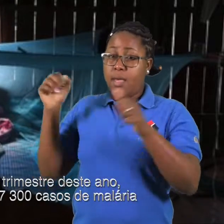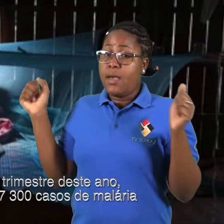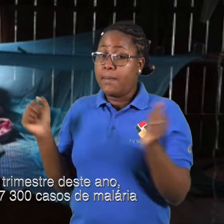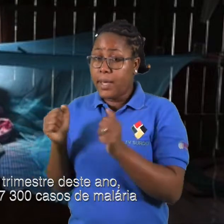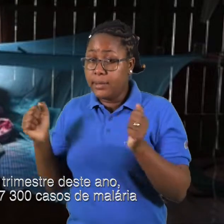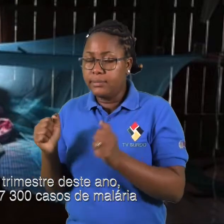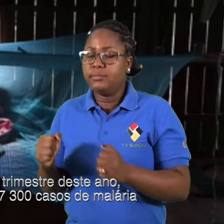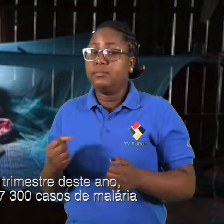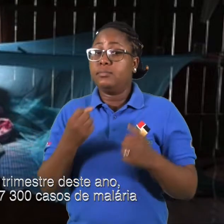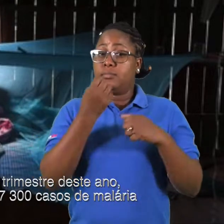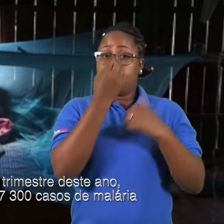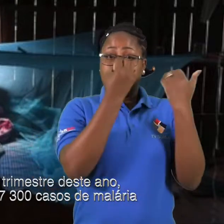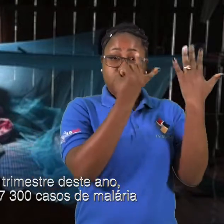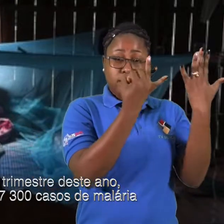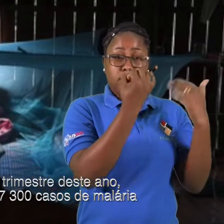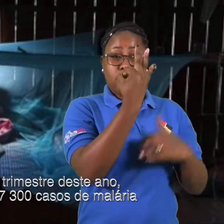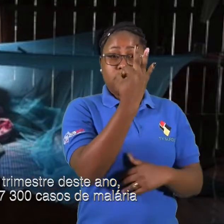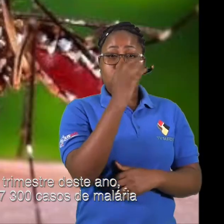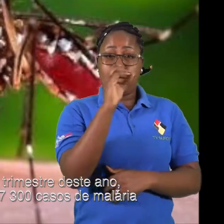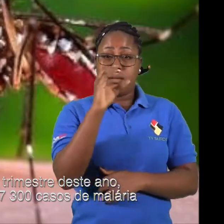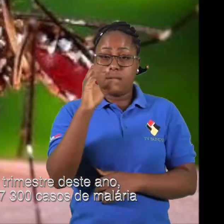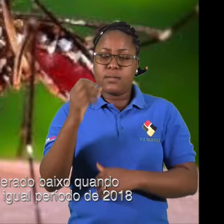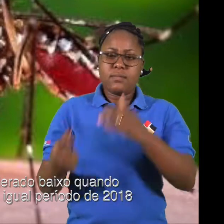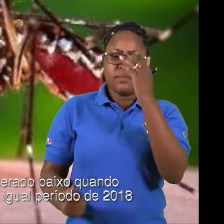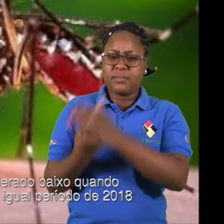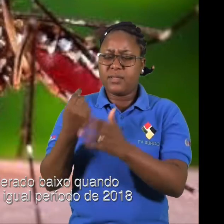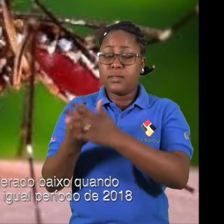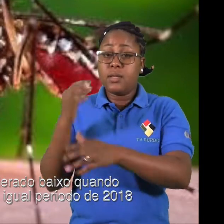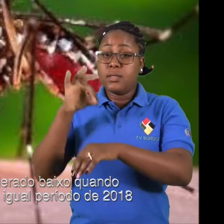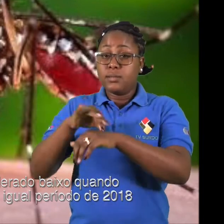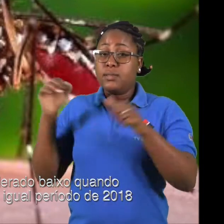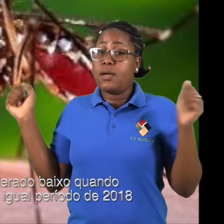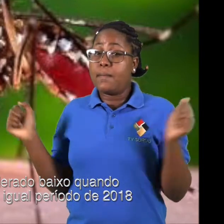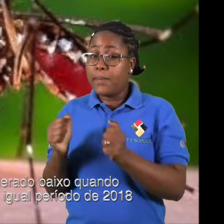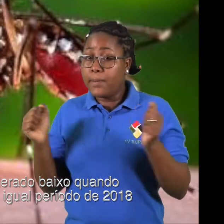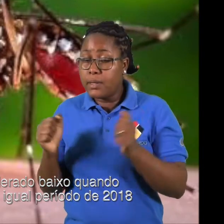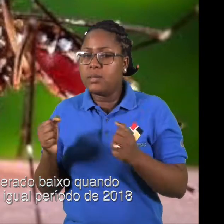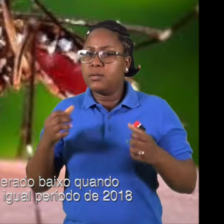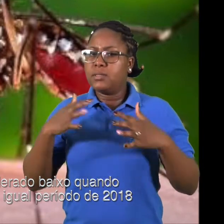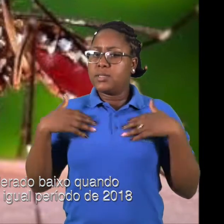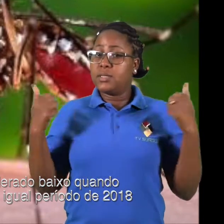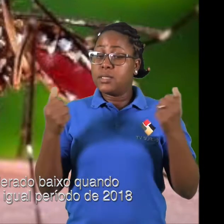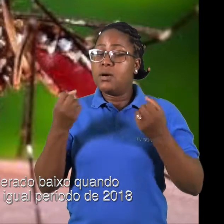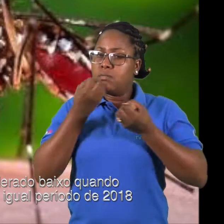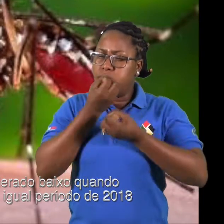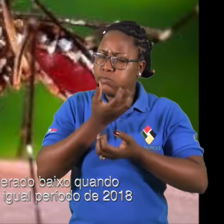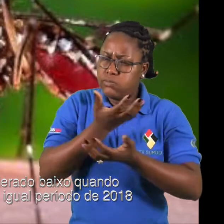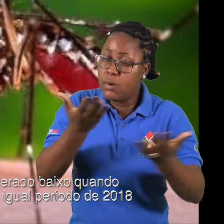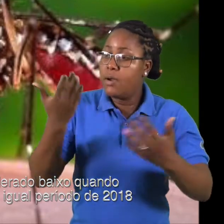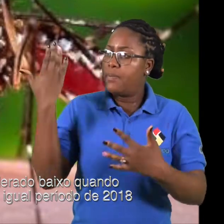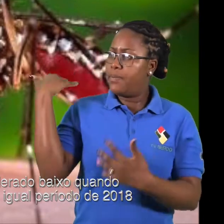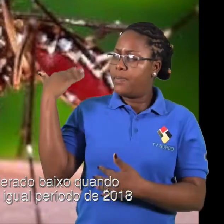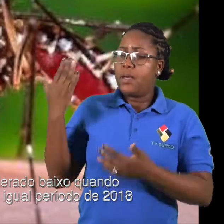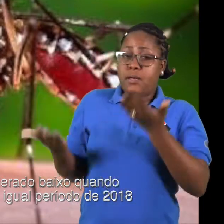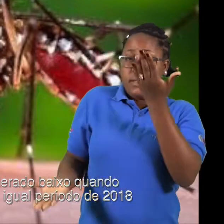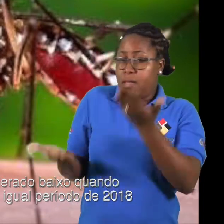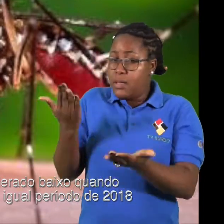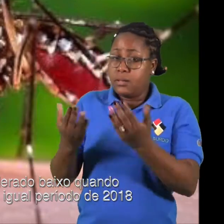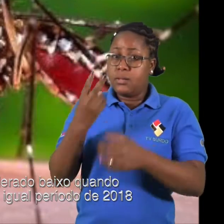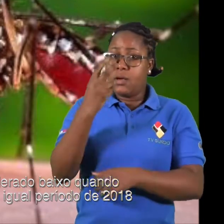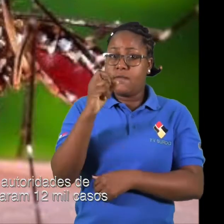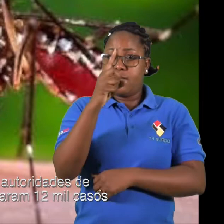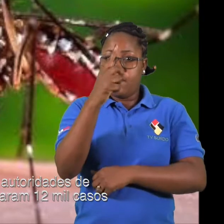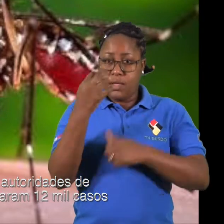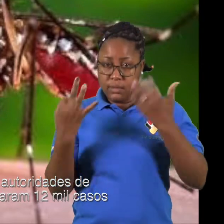registrados 7.300 casos de malária, número considerado baixo quando comparado com o igual período de